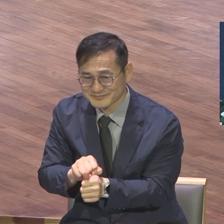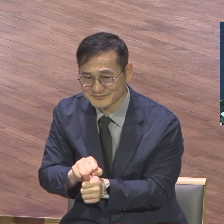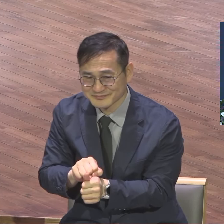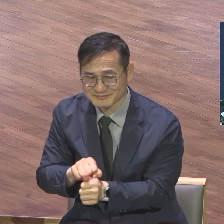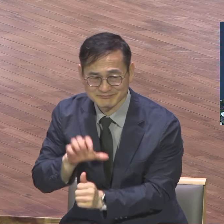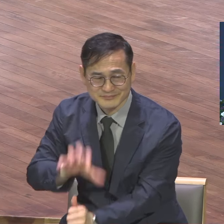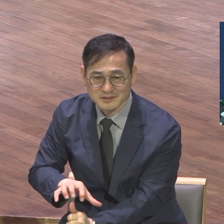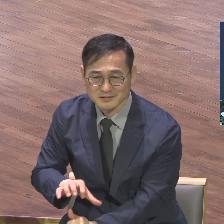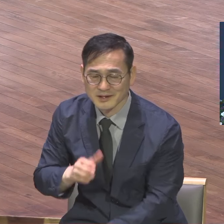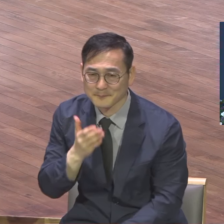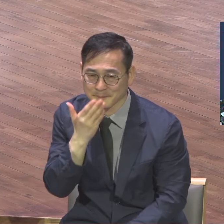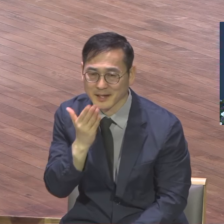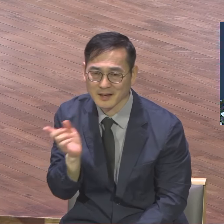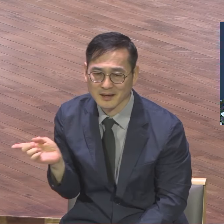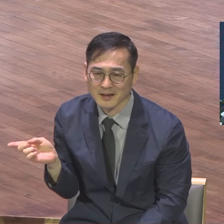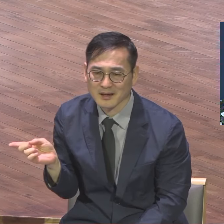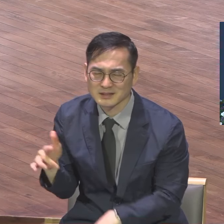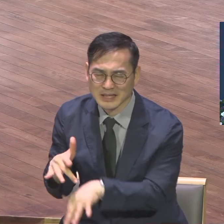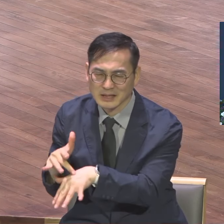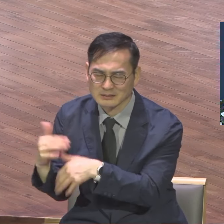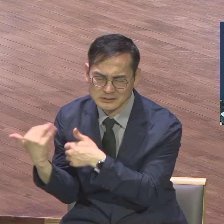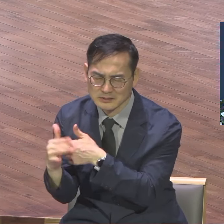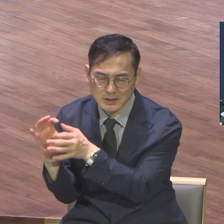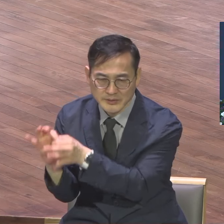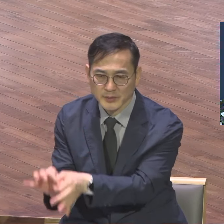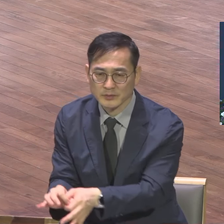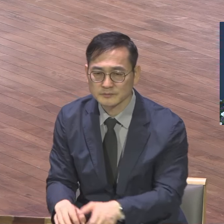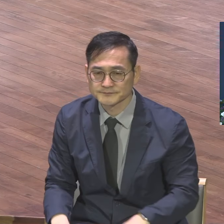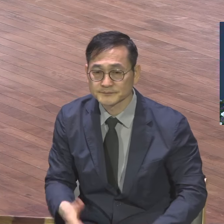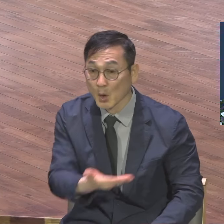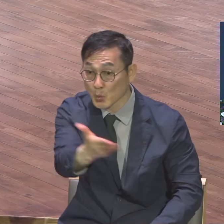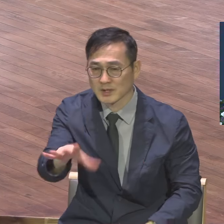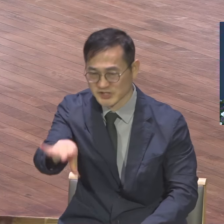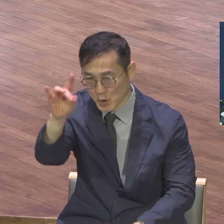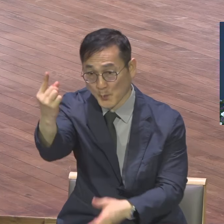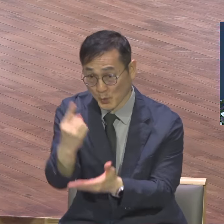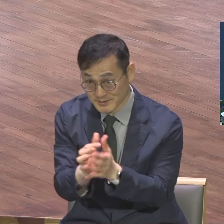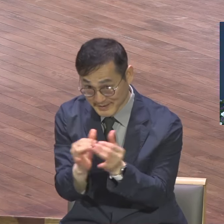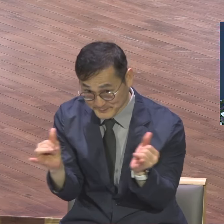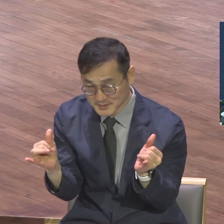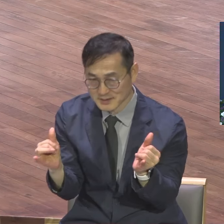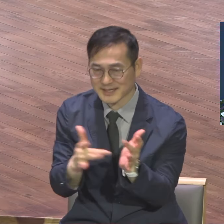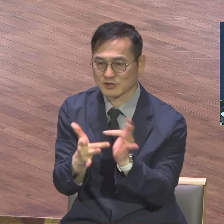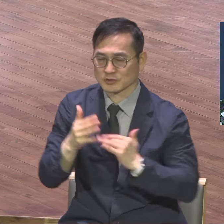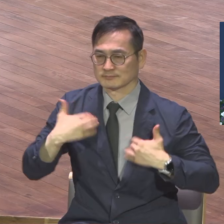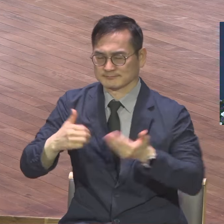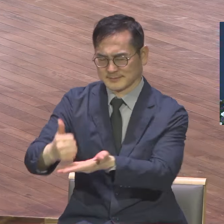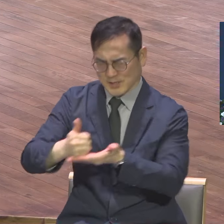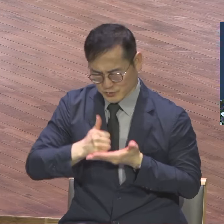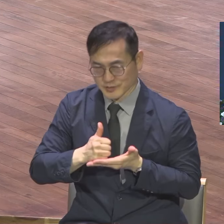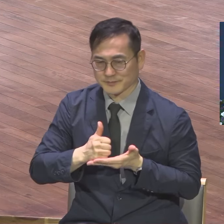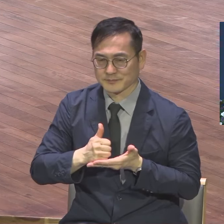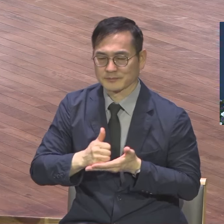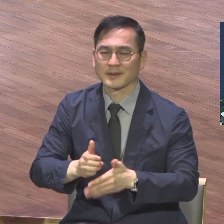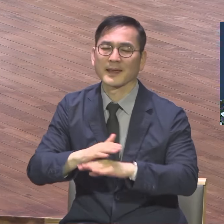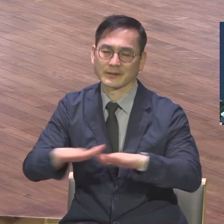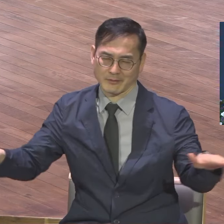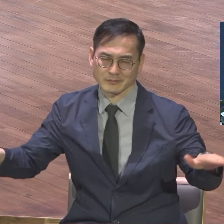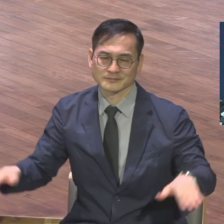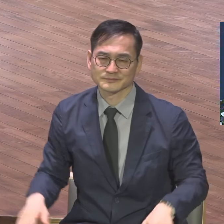오늘 우리 특별히 새가족들 그리스도 예수를 구주로 영접하면 다 끝납니다.